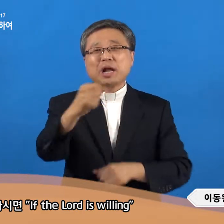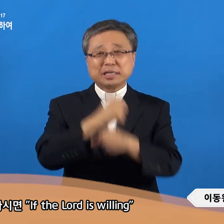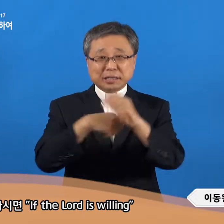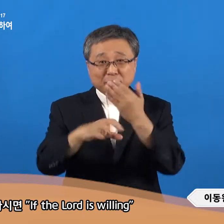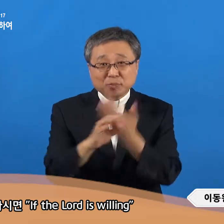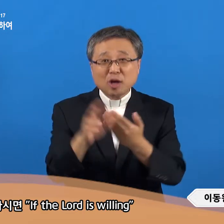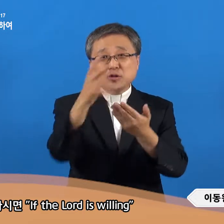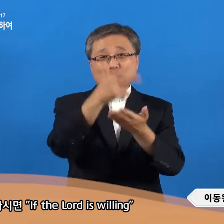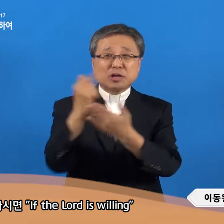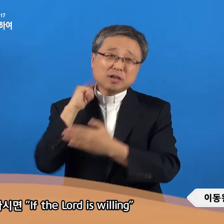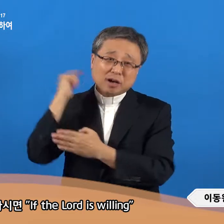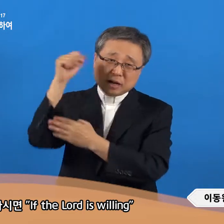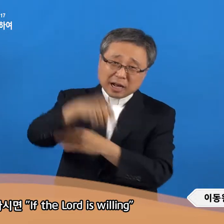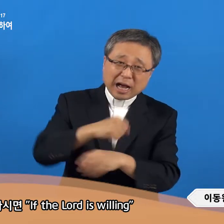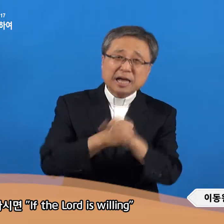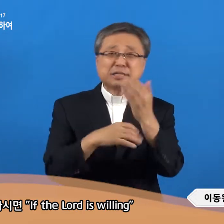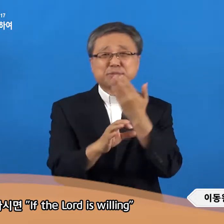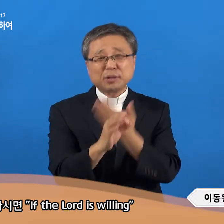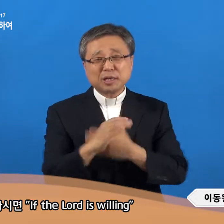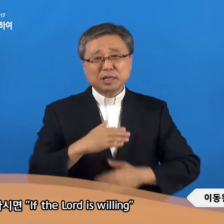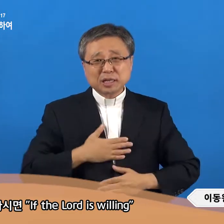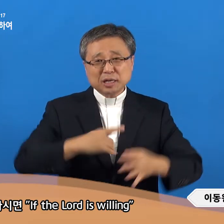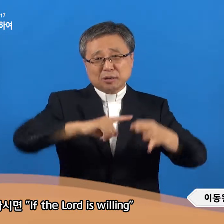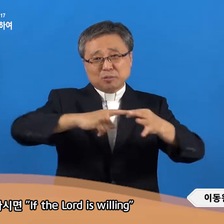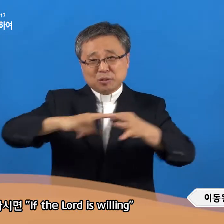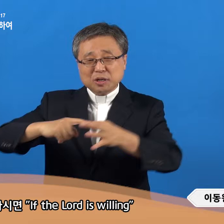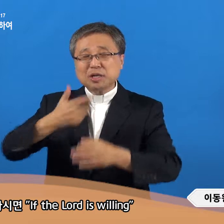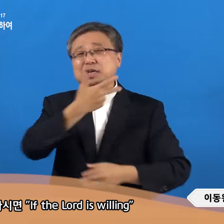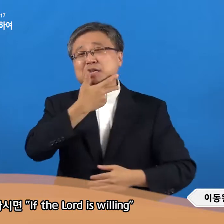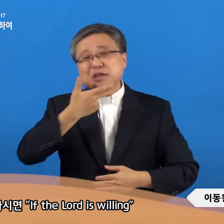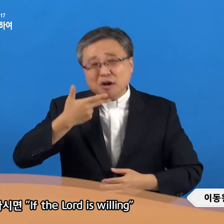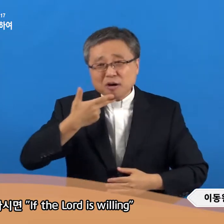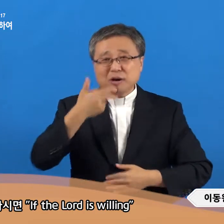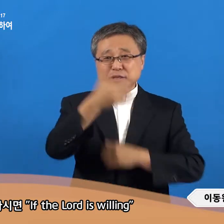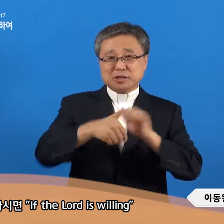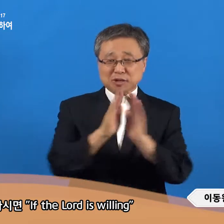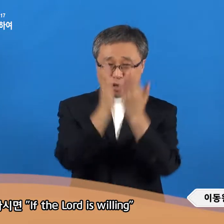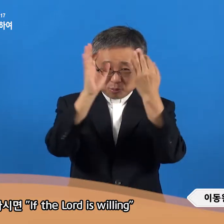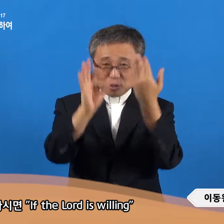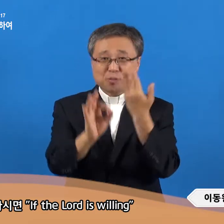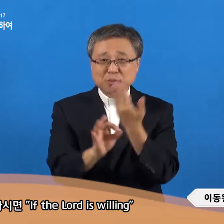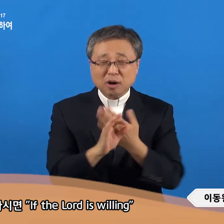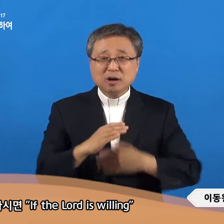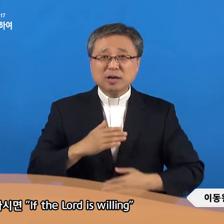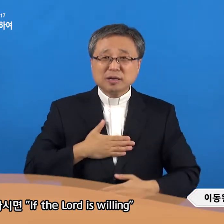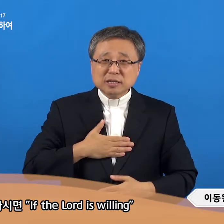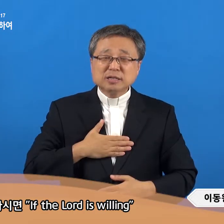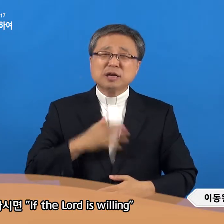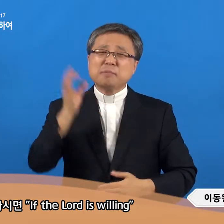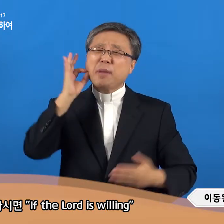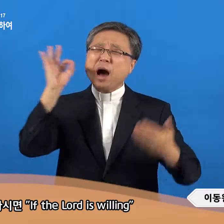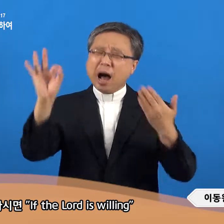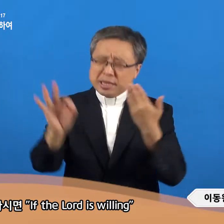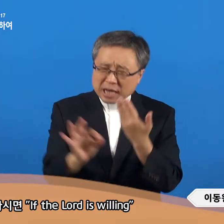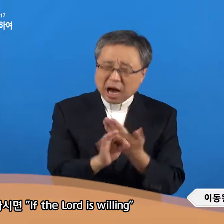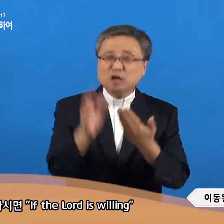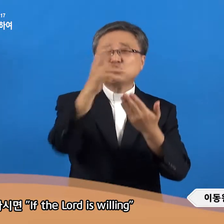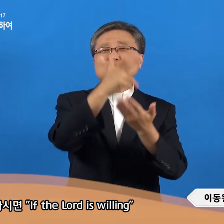주께서 허락하시면, 이 대목이 영어 성경에 보시면 if the Lord is willing, 주님이 원하신다면,